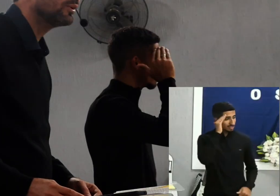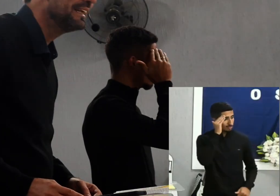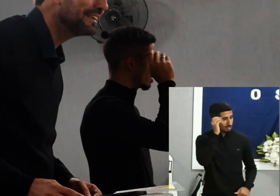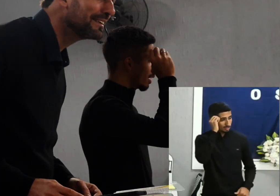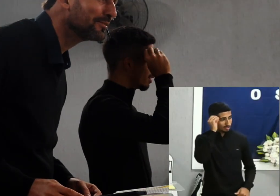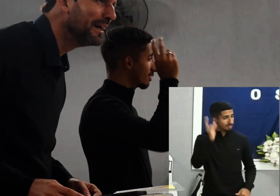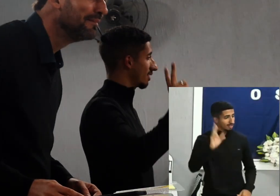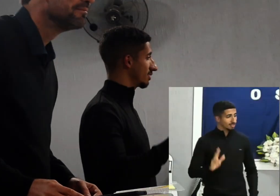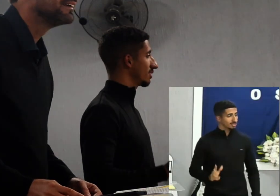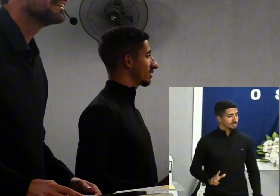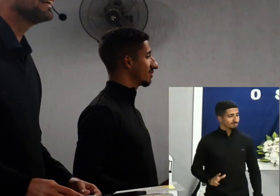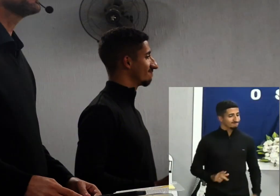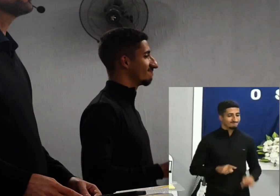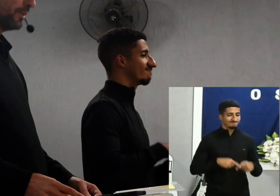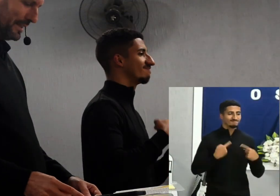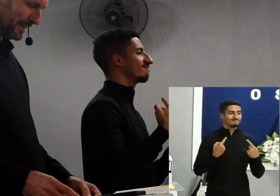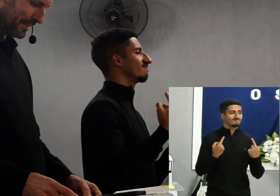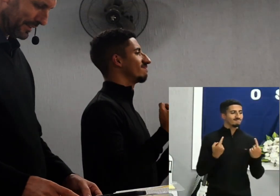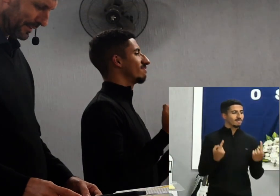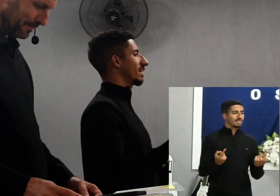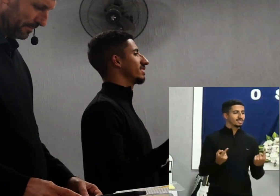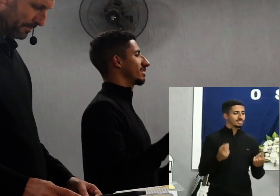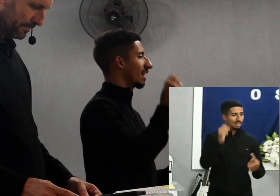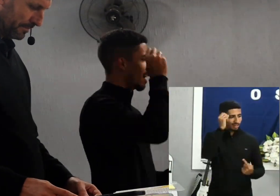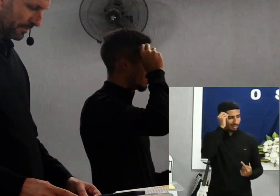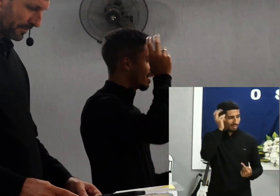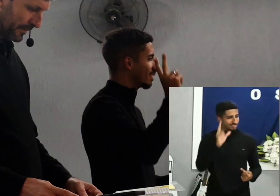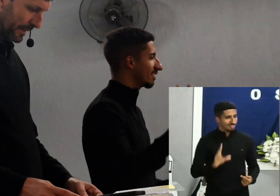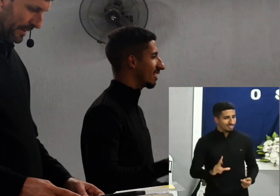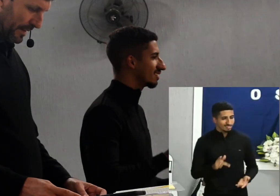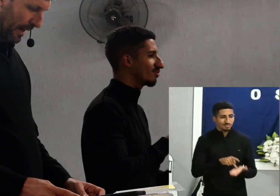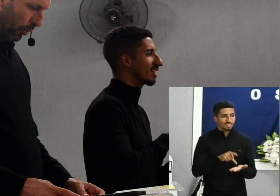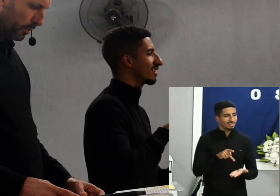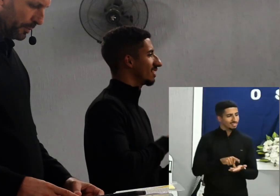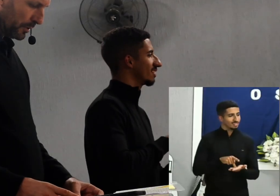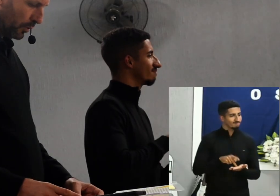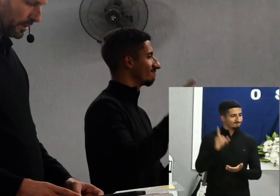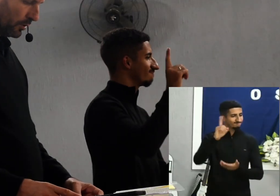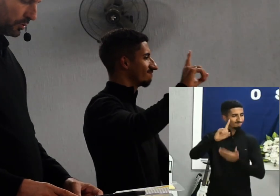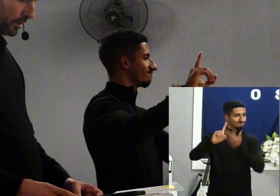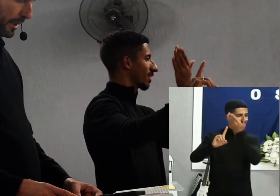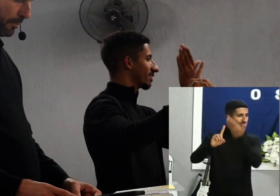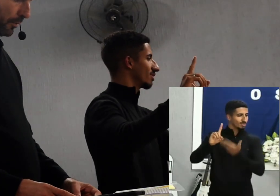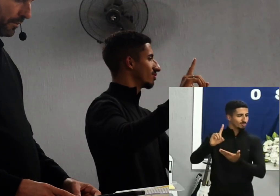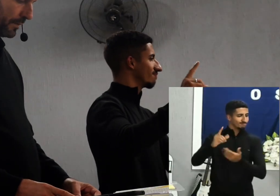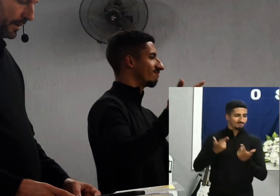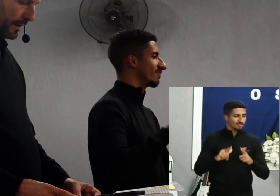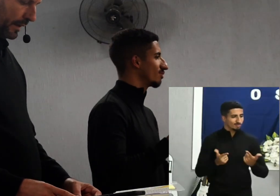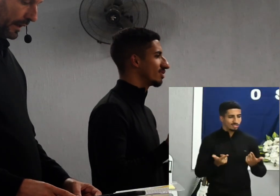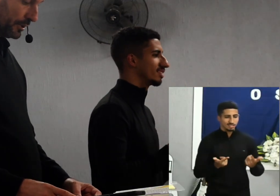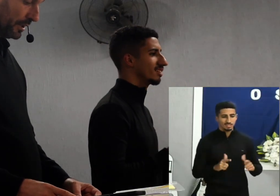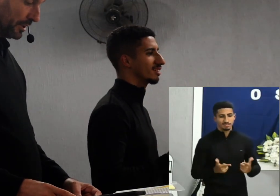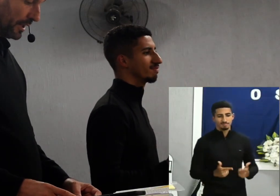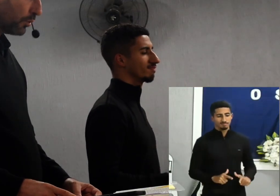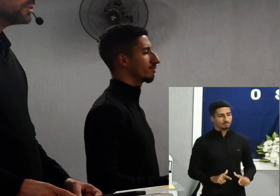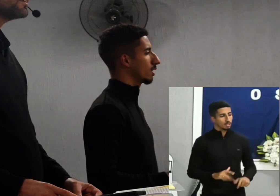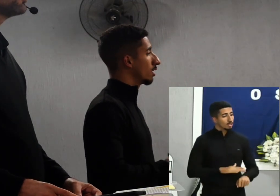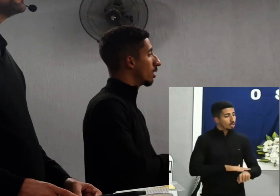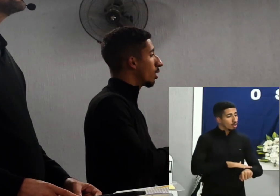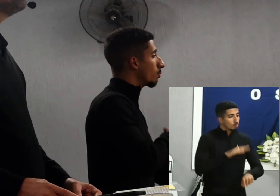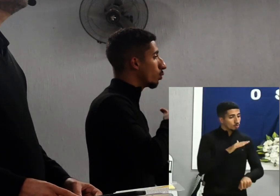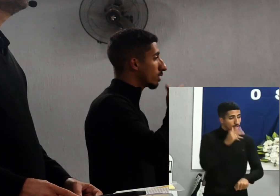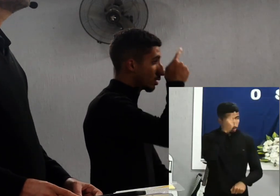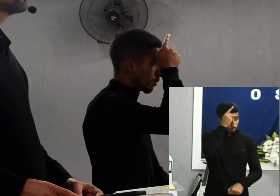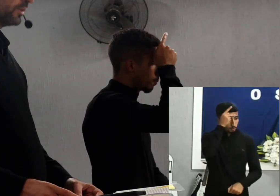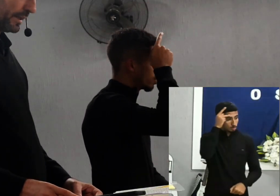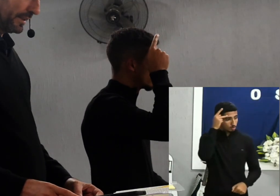tantas tolices, não é? Tantas tolices. Algumas pessoas em nosso tempo dirigem